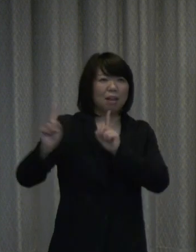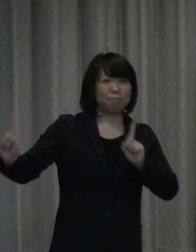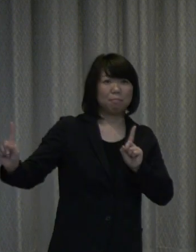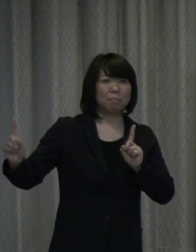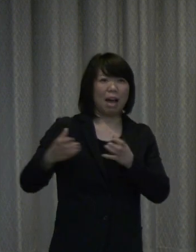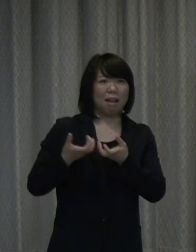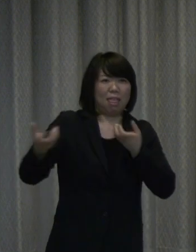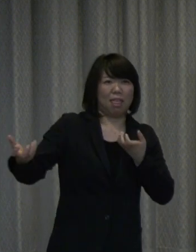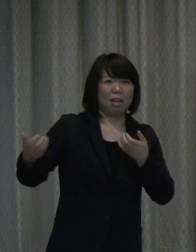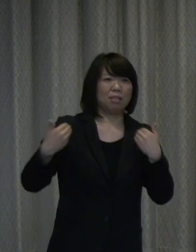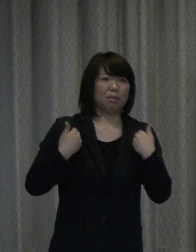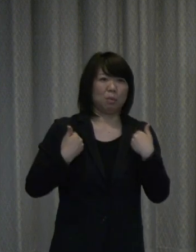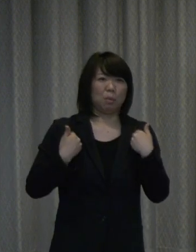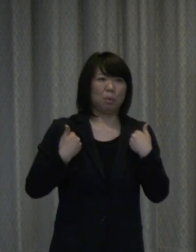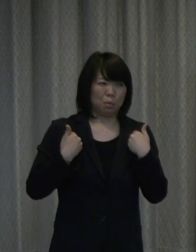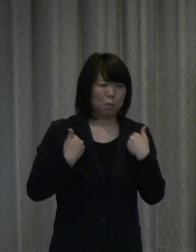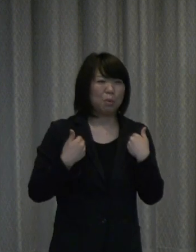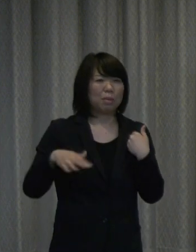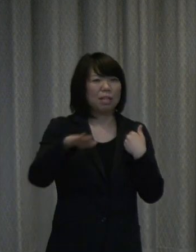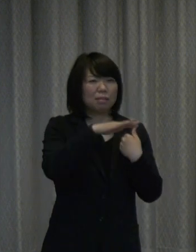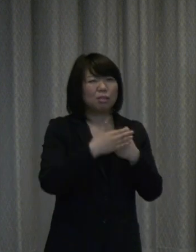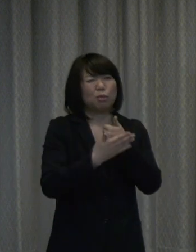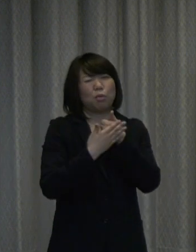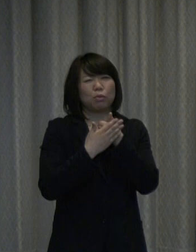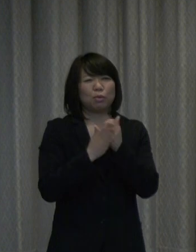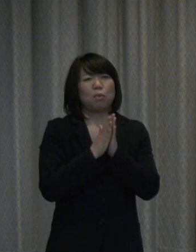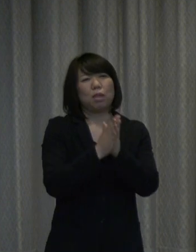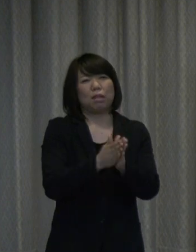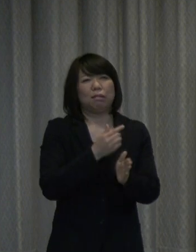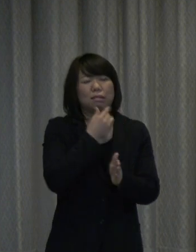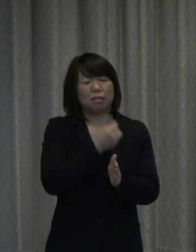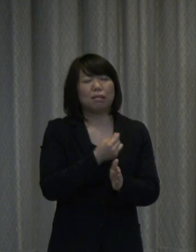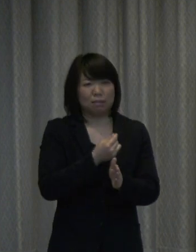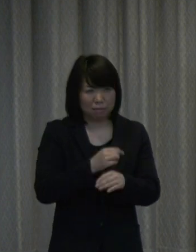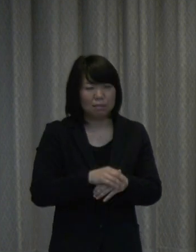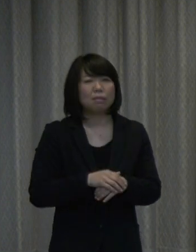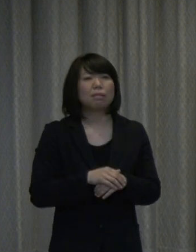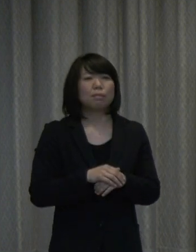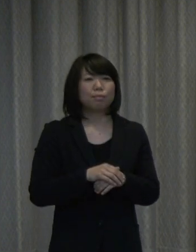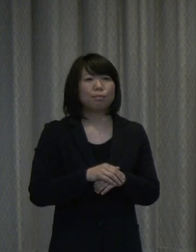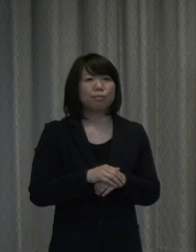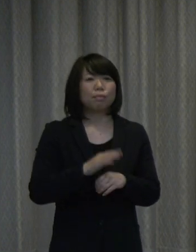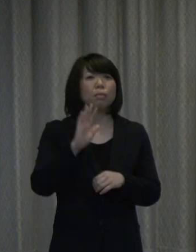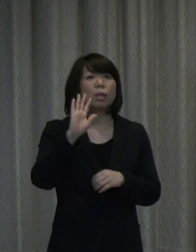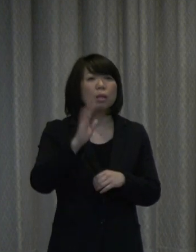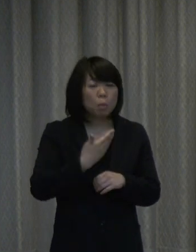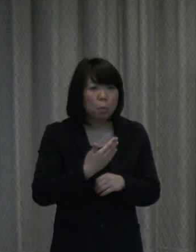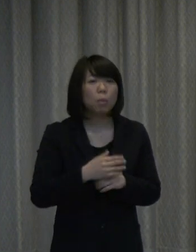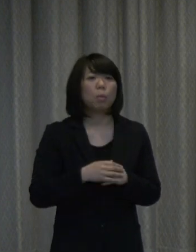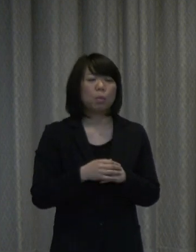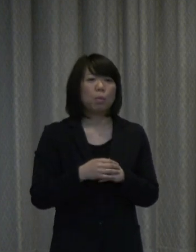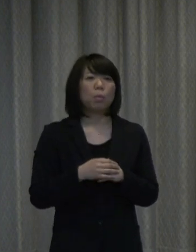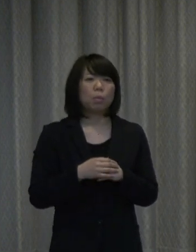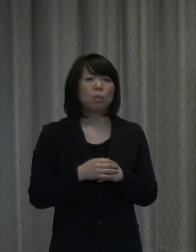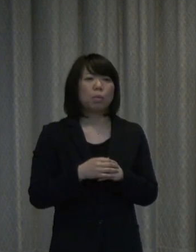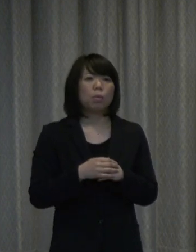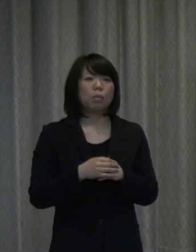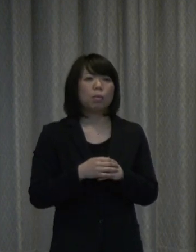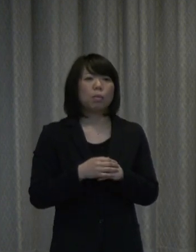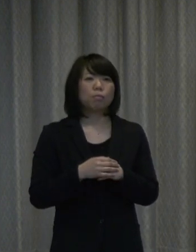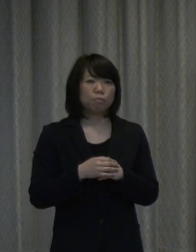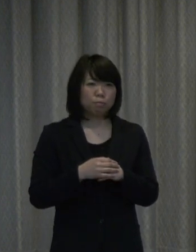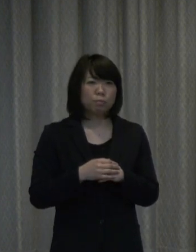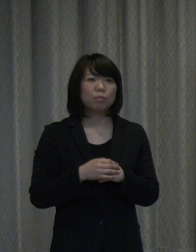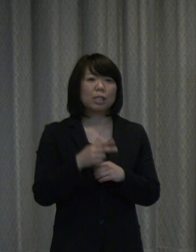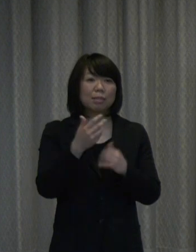では、引き続き皆様方の協力をお願いせざるを得ません。しかし一方で、市民